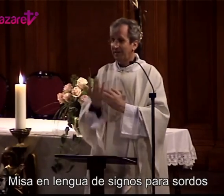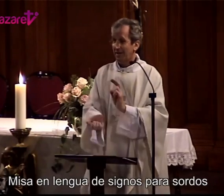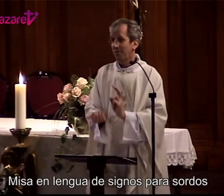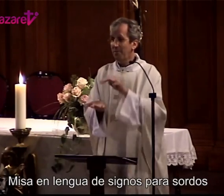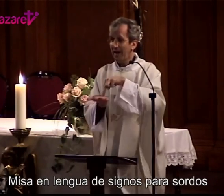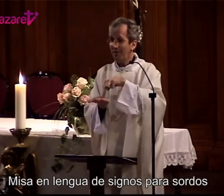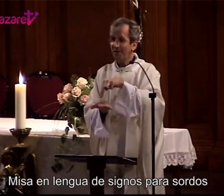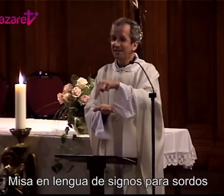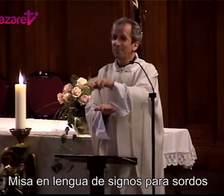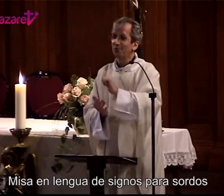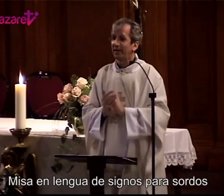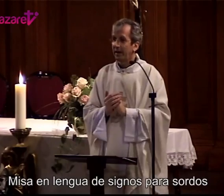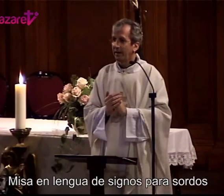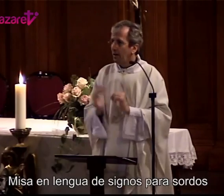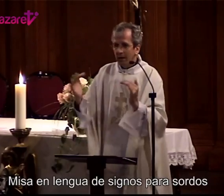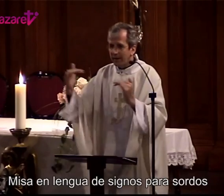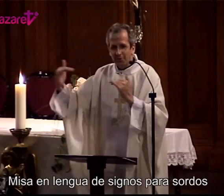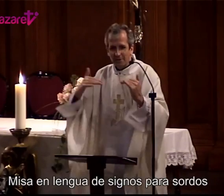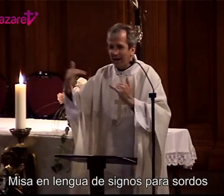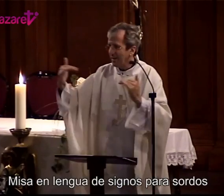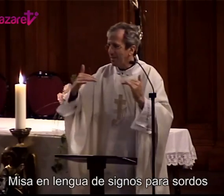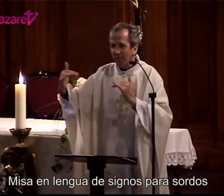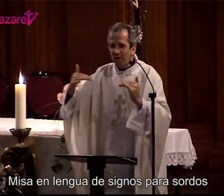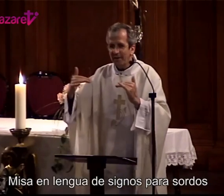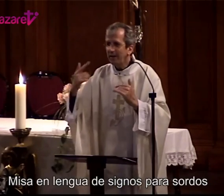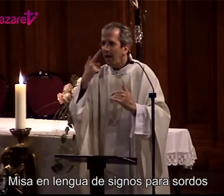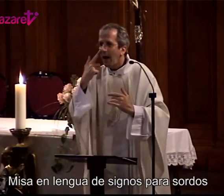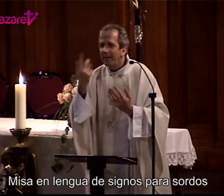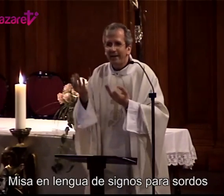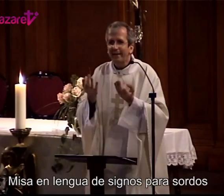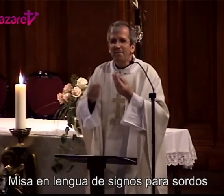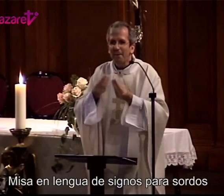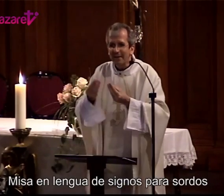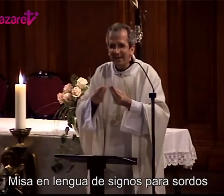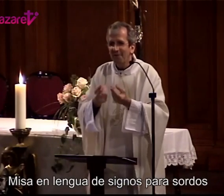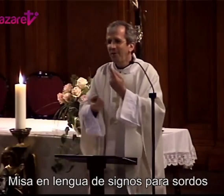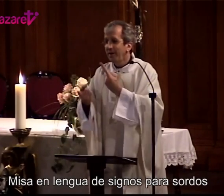hizo el milagro y se puso a andar. Y entonces la gente empezó a venir a ver qué había pasado. Entonces